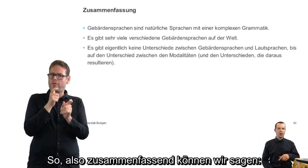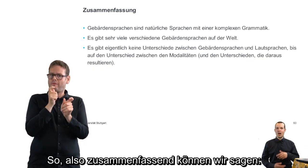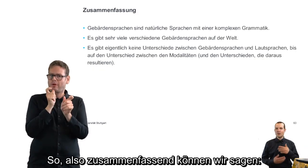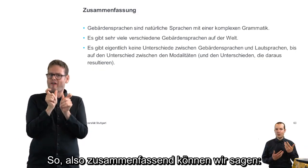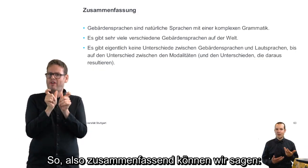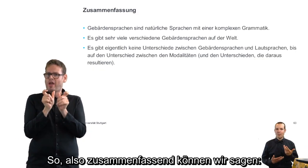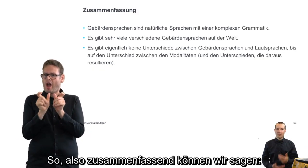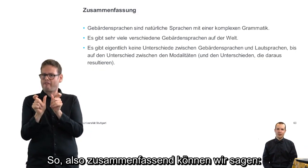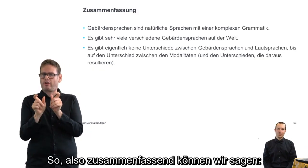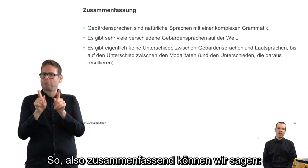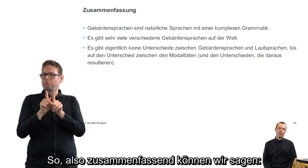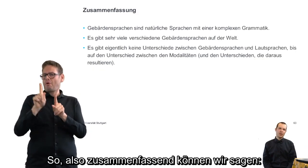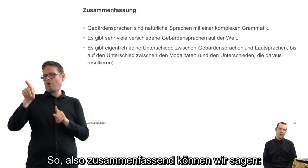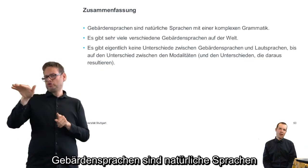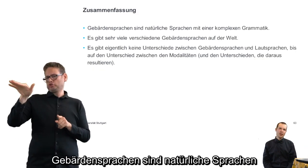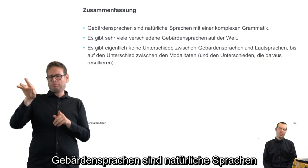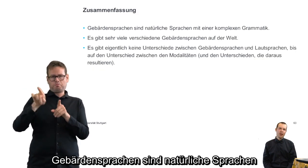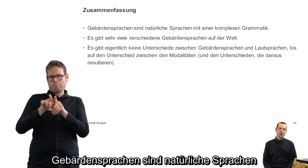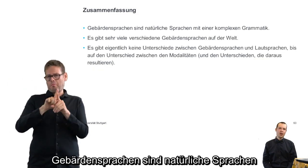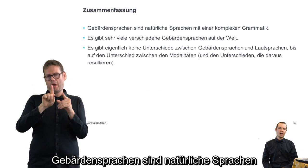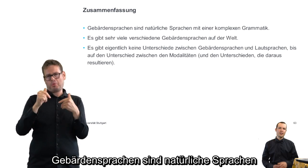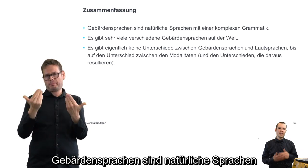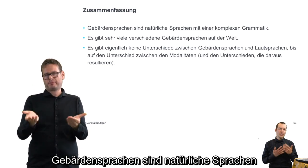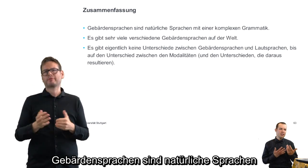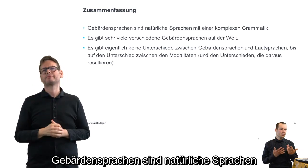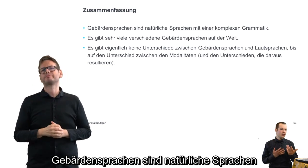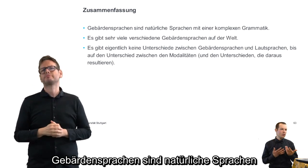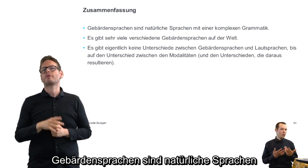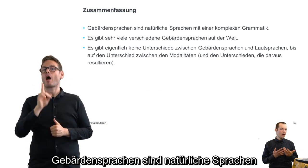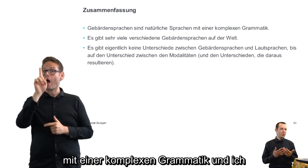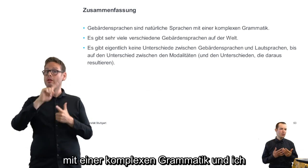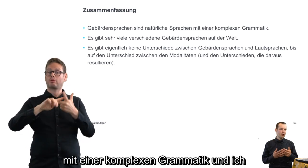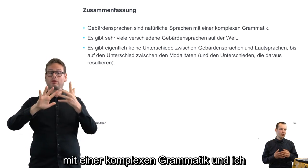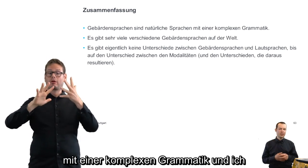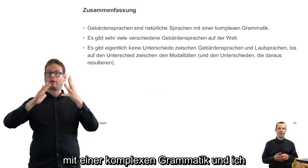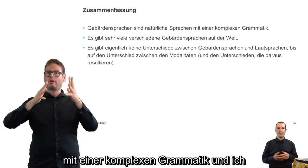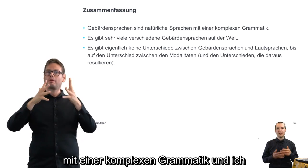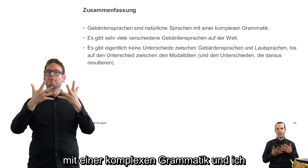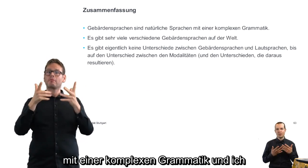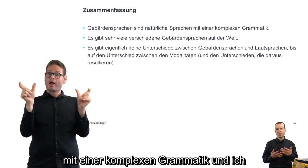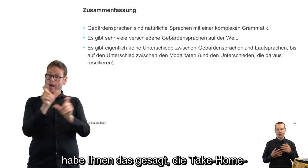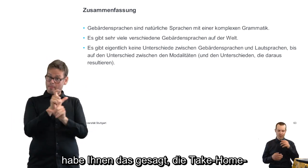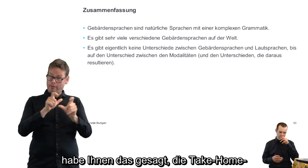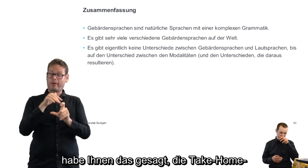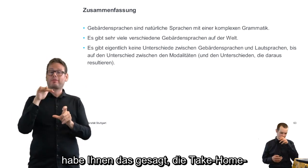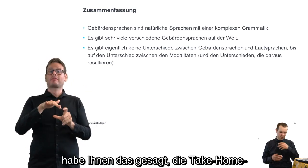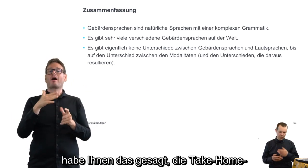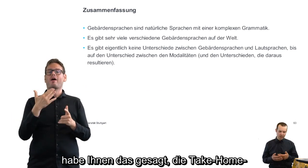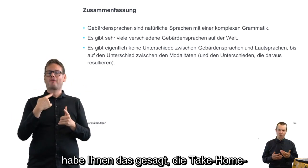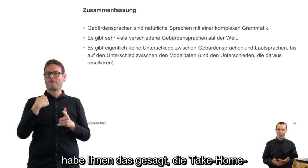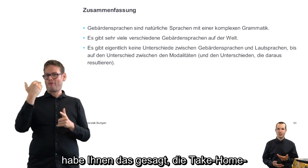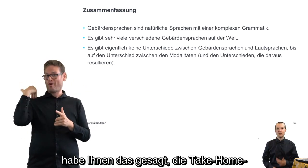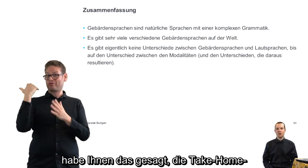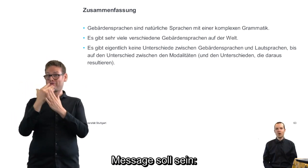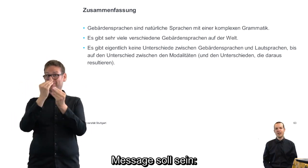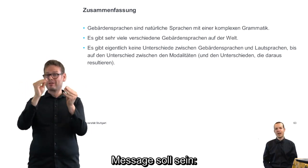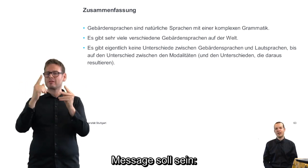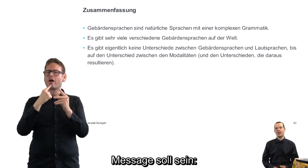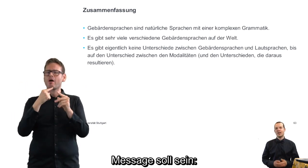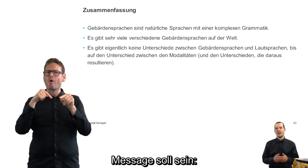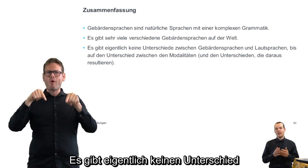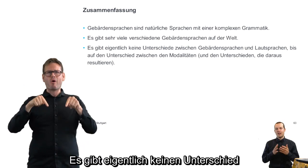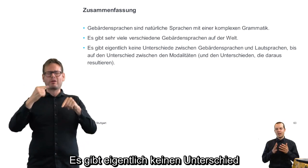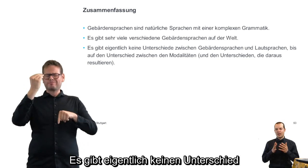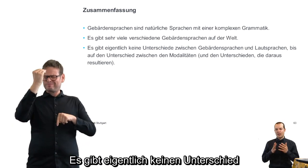so also zusammenfassend können wir sagen Gebärdensprachen sind natürliche Sprachen mit einer komplexen Grammatik und ich habe Ihnen das gesagt die Take-Home-Message soll